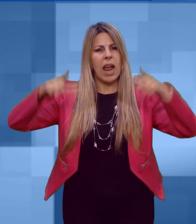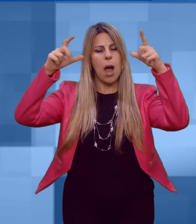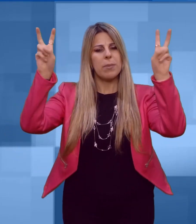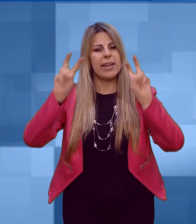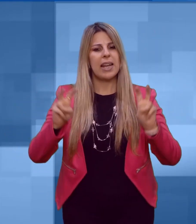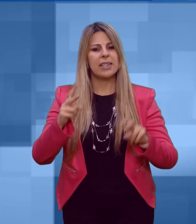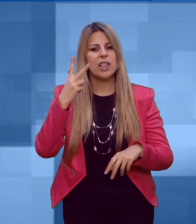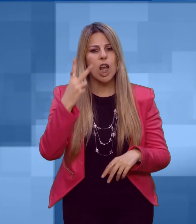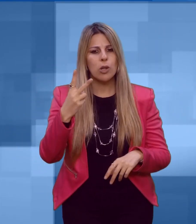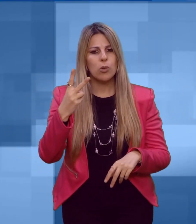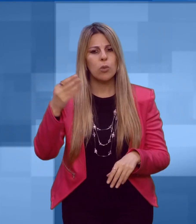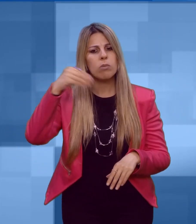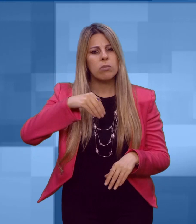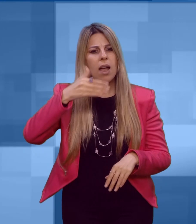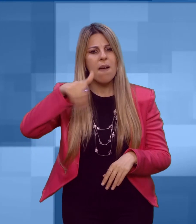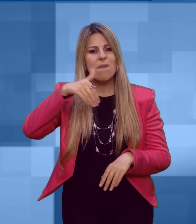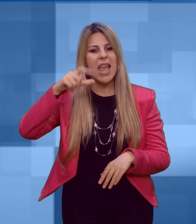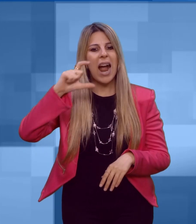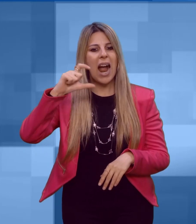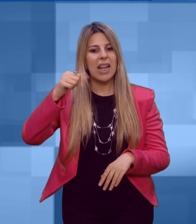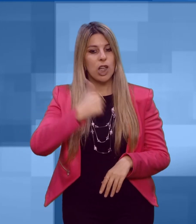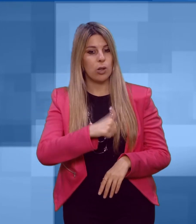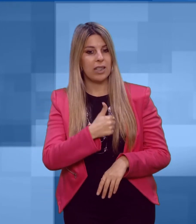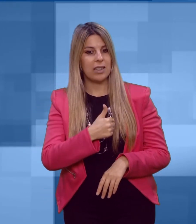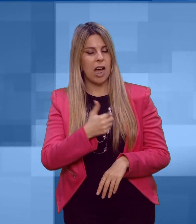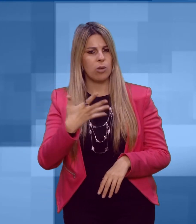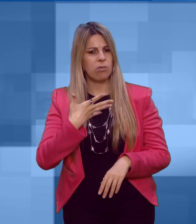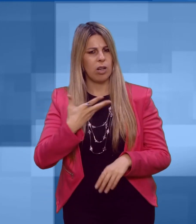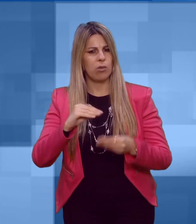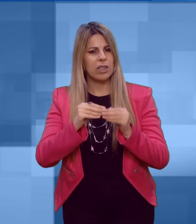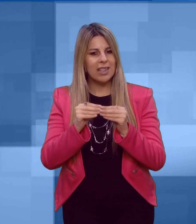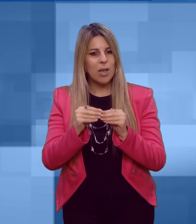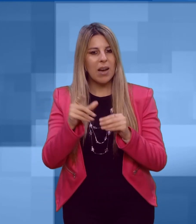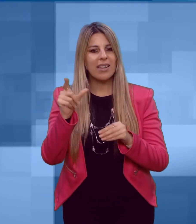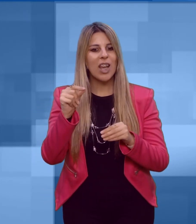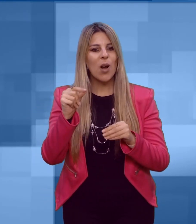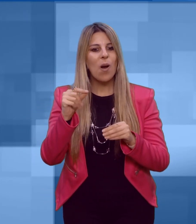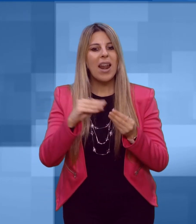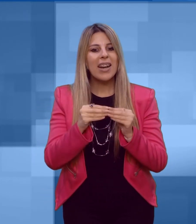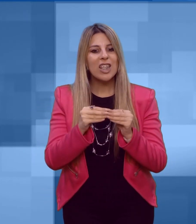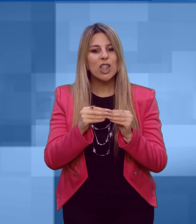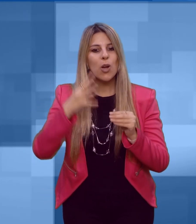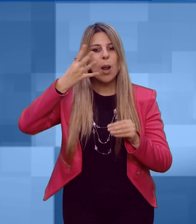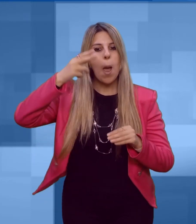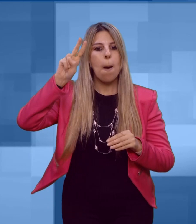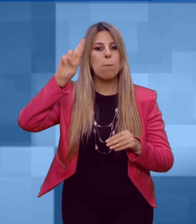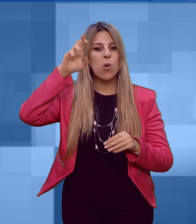due cabine elettriche ubicate nella via Cagliari Auristano saranno riqualificate attraverso la realizzazione di